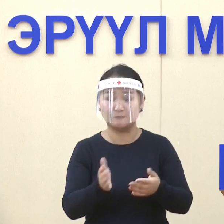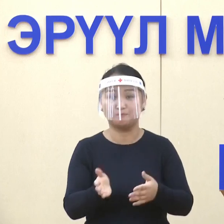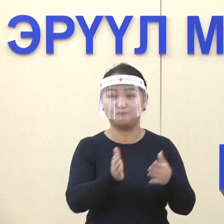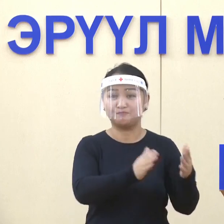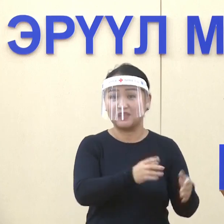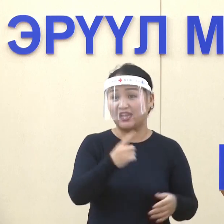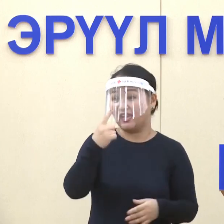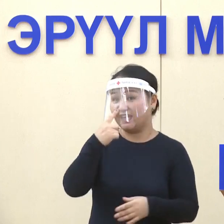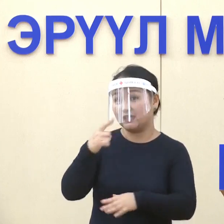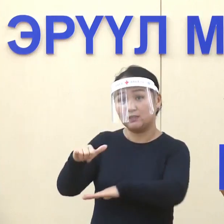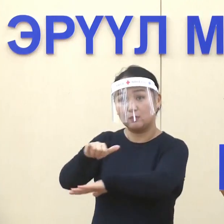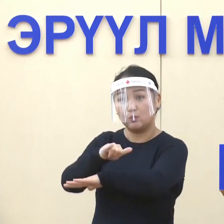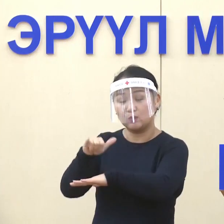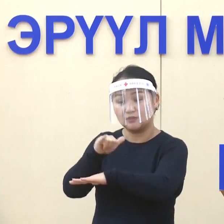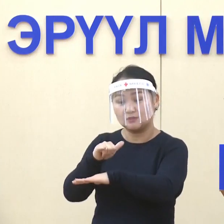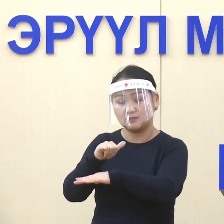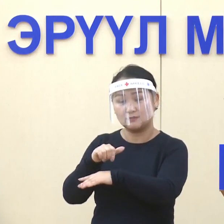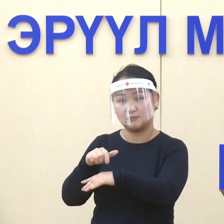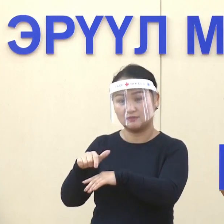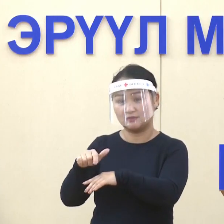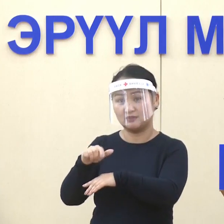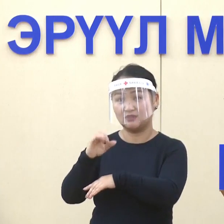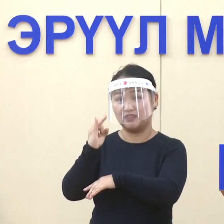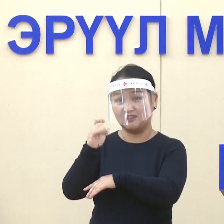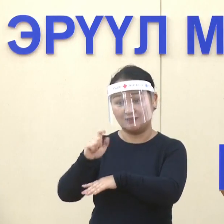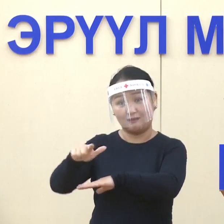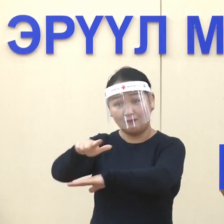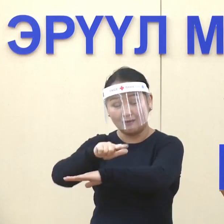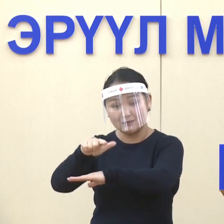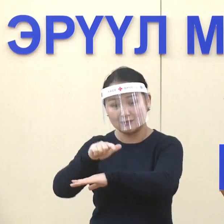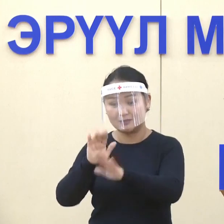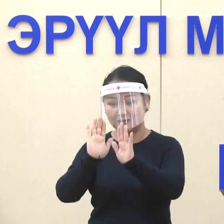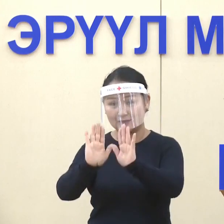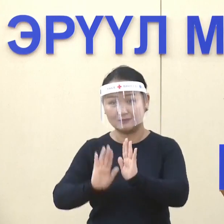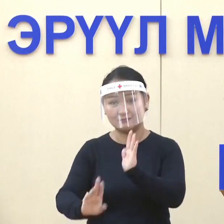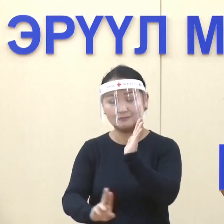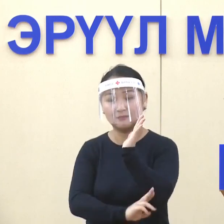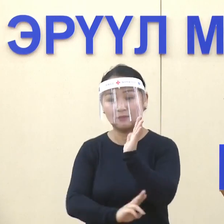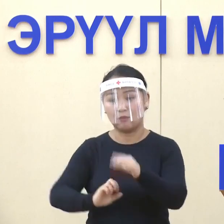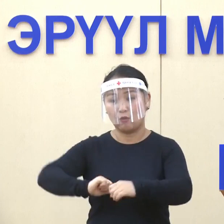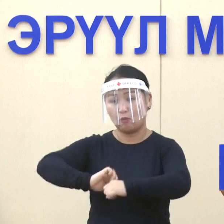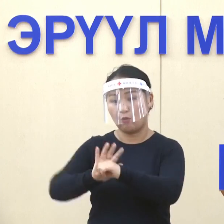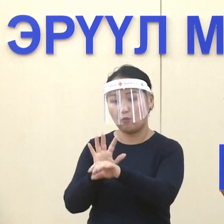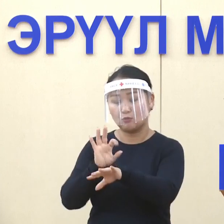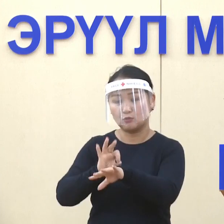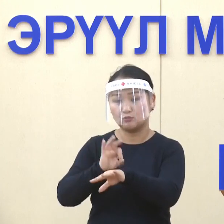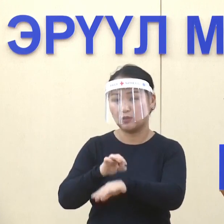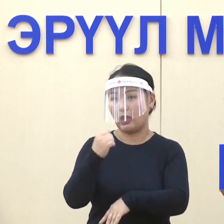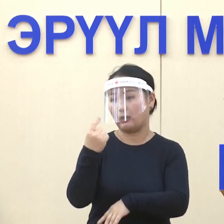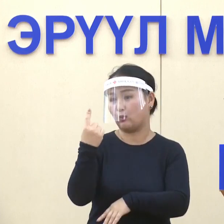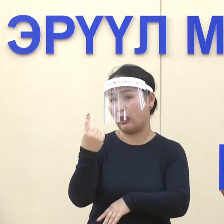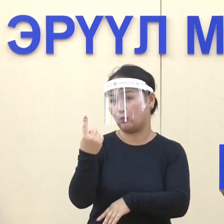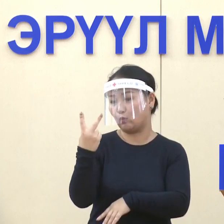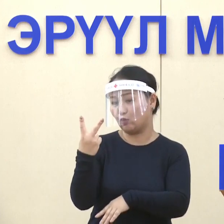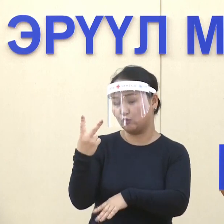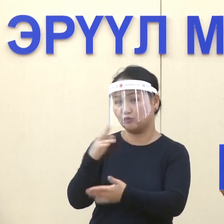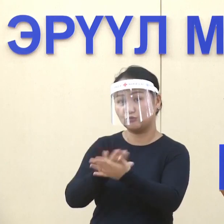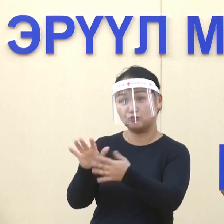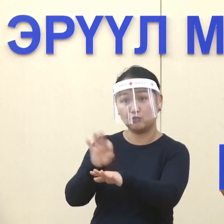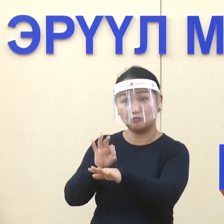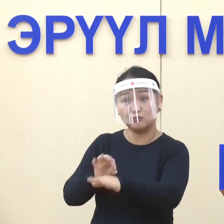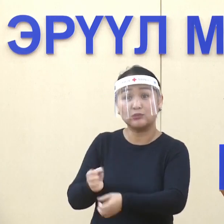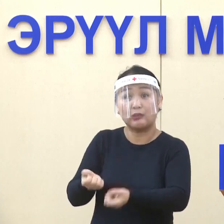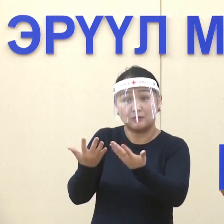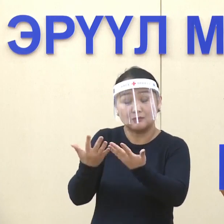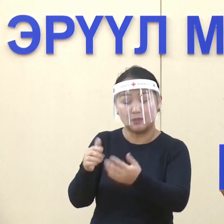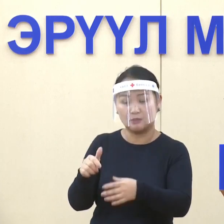Найрамд Хятад Ард улсын их газарт нэм гарагт COVID-19 халдварын 12 шин тохиолдол бүртгэгдлээ. За